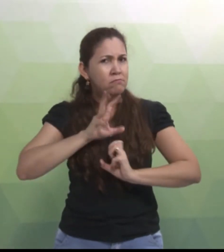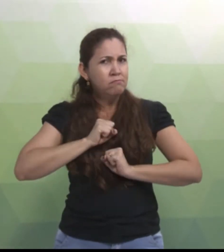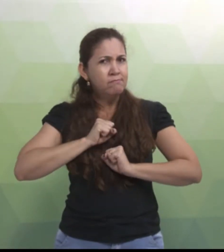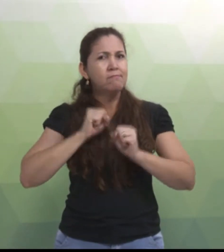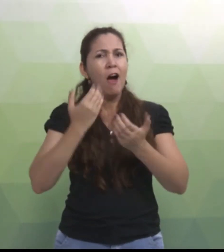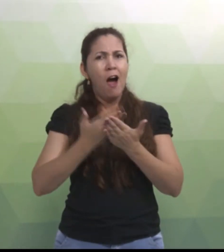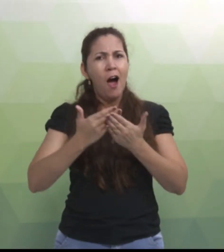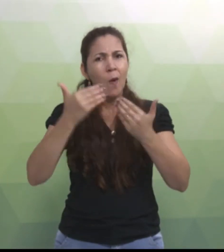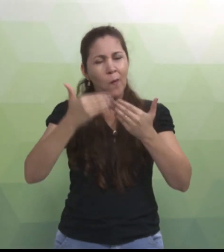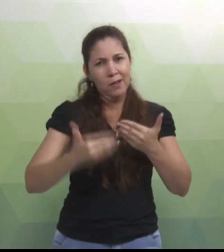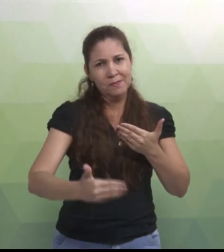aprendizagem.